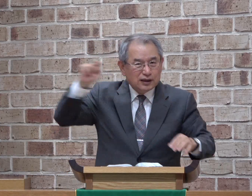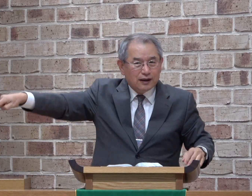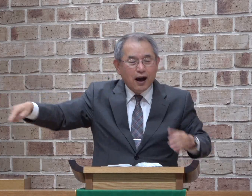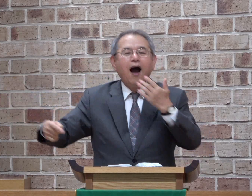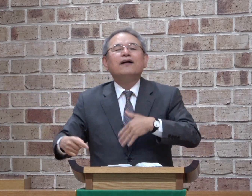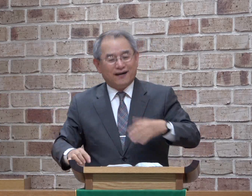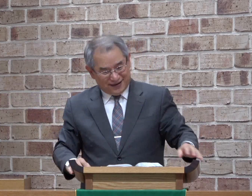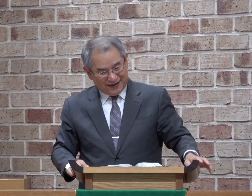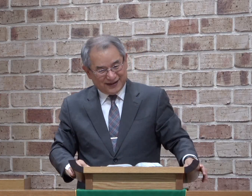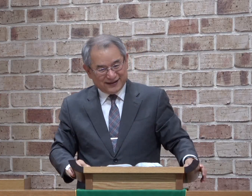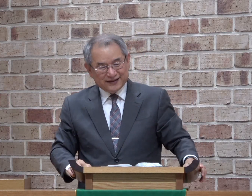생각합니다.